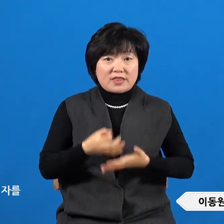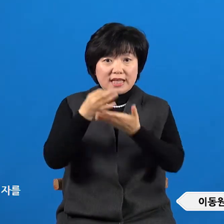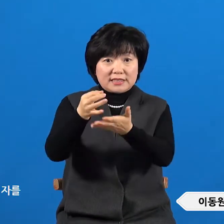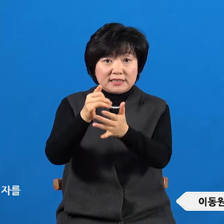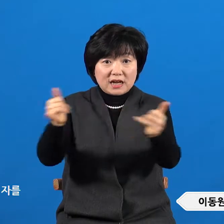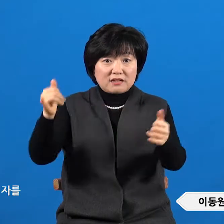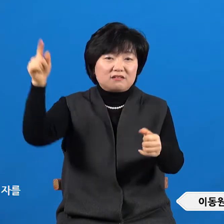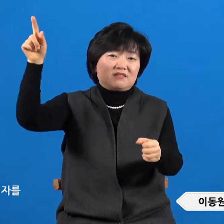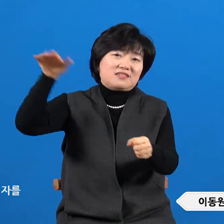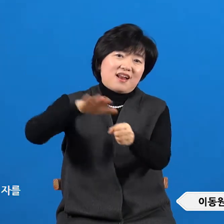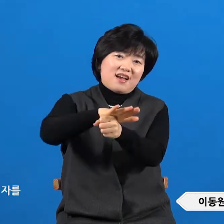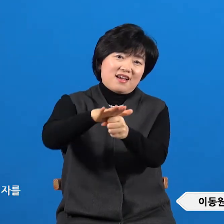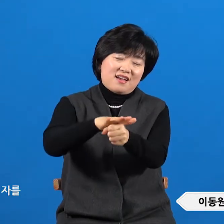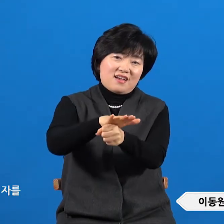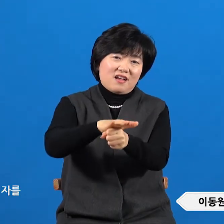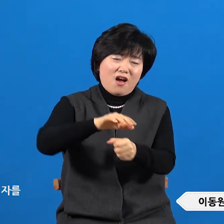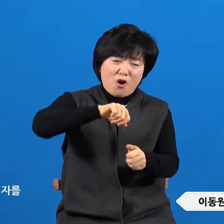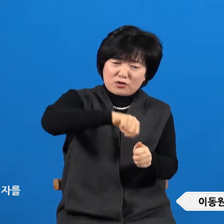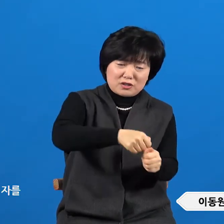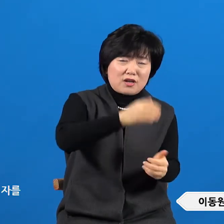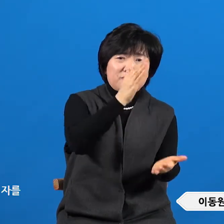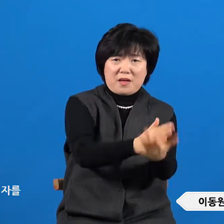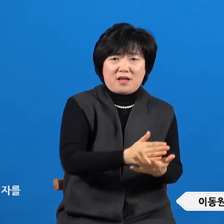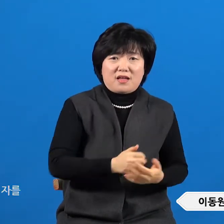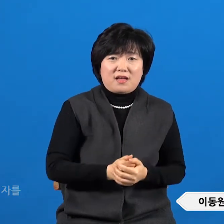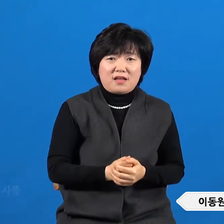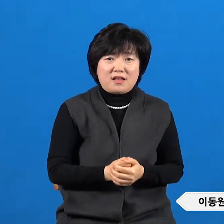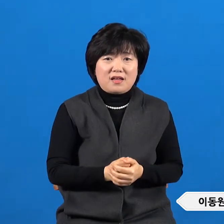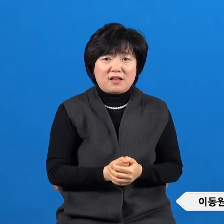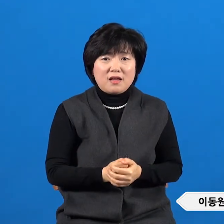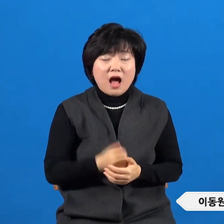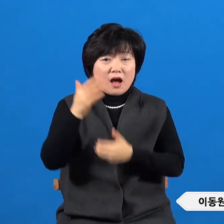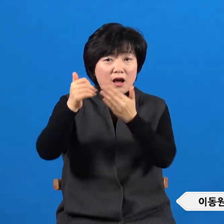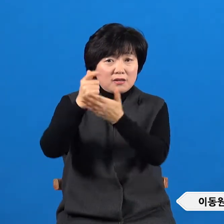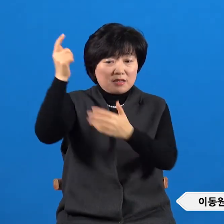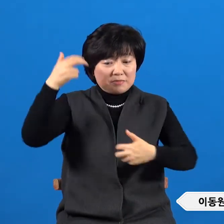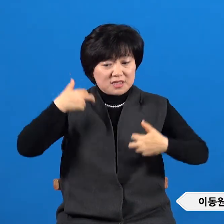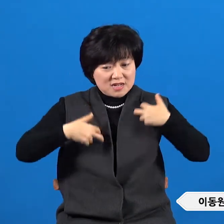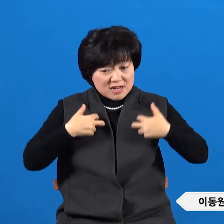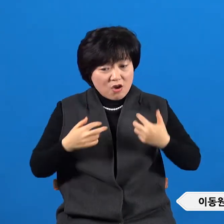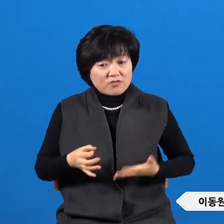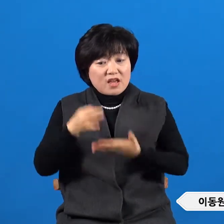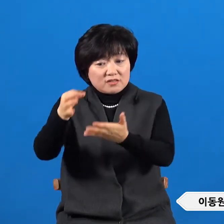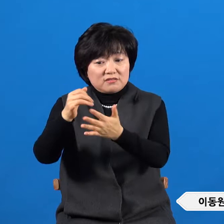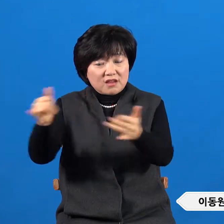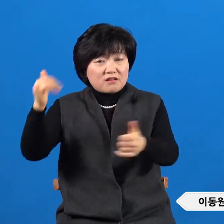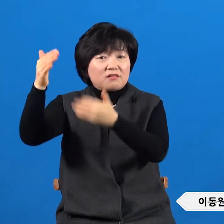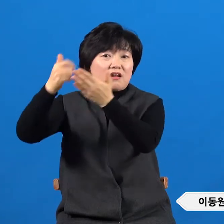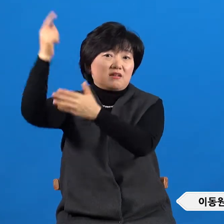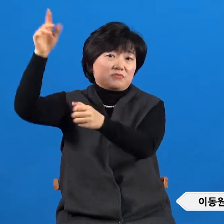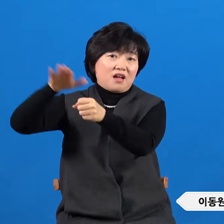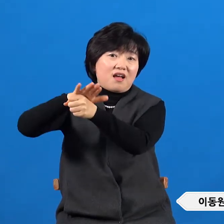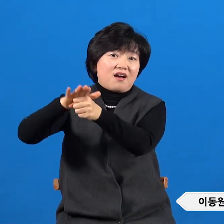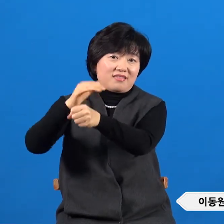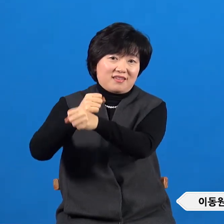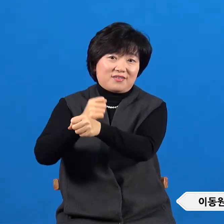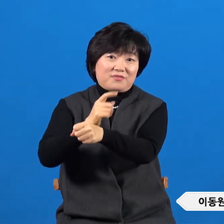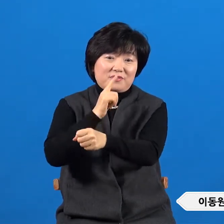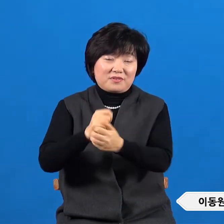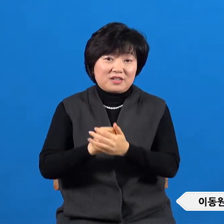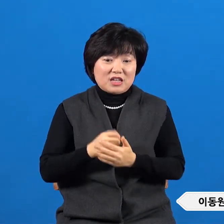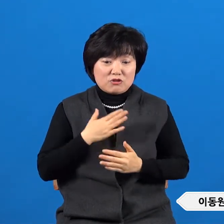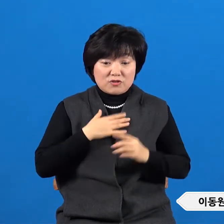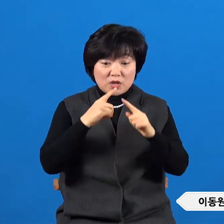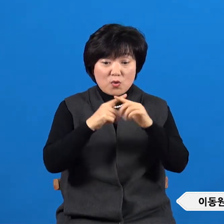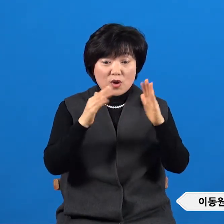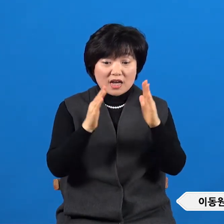즐겨내는 자를 사랑하시는지. 억지로 해서는 안 된다고. 하나님은 즐겨내는 자를 사랑하신다고. 우리